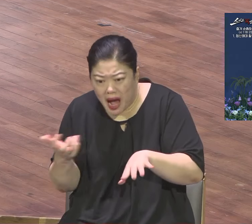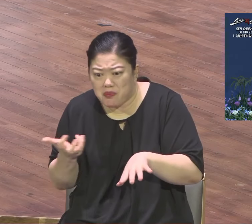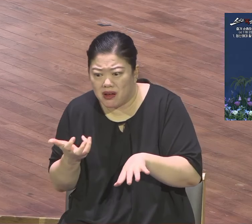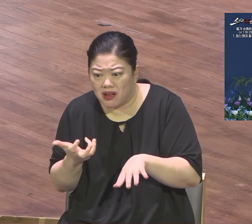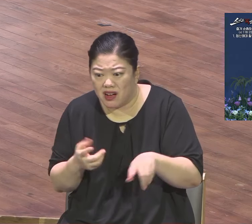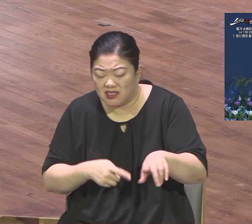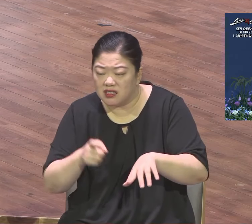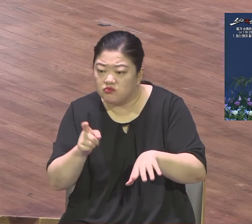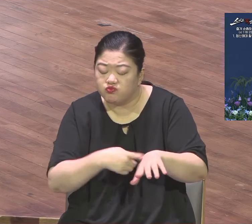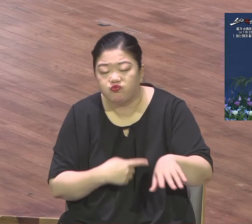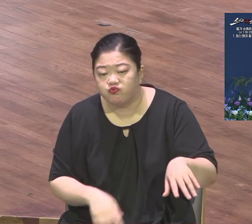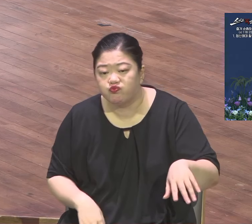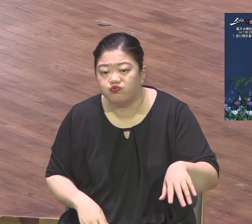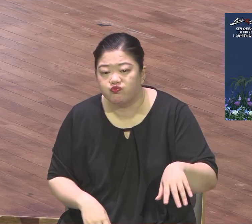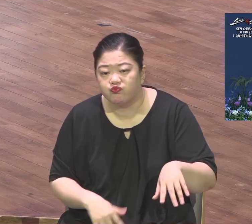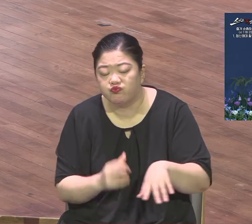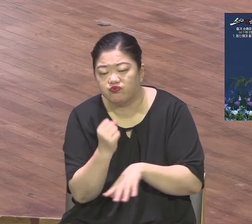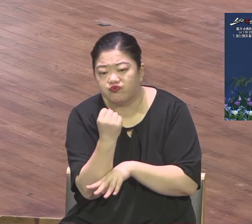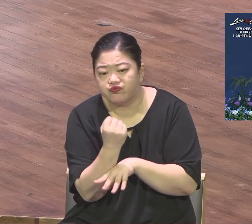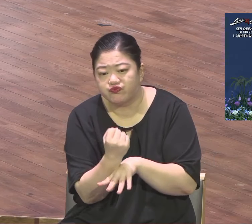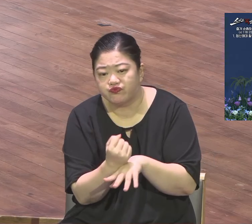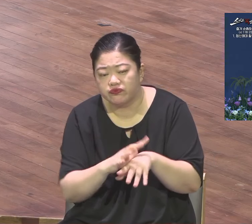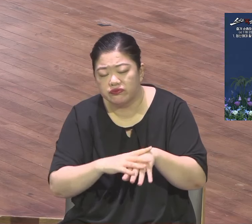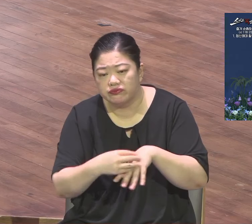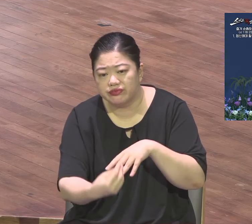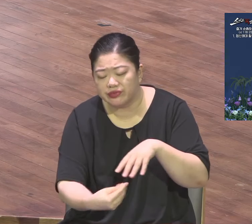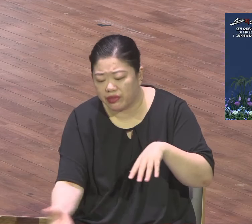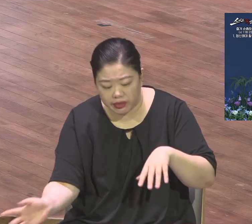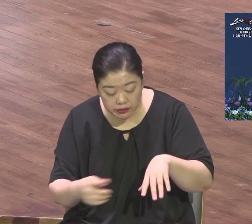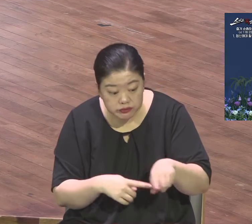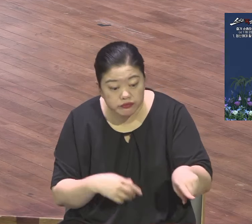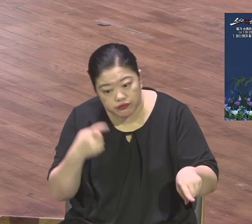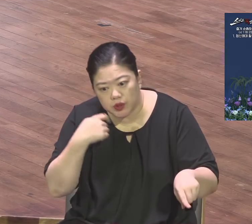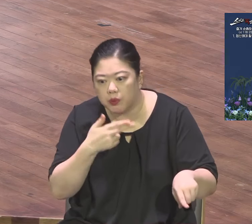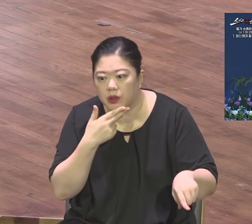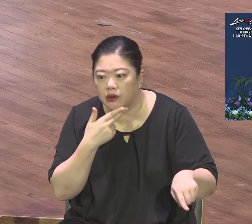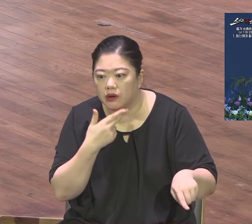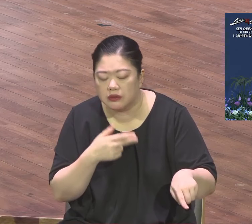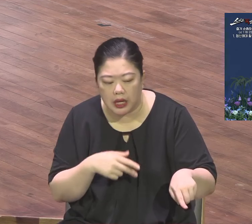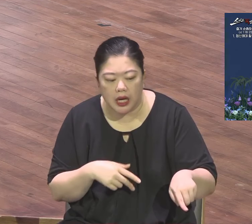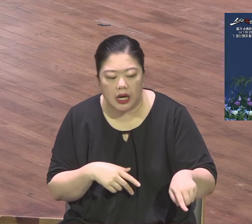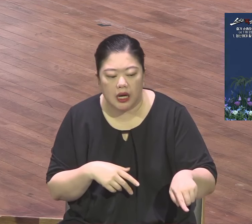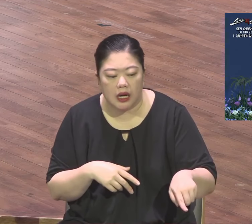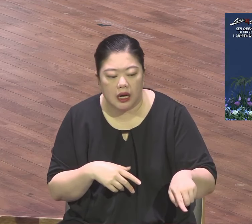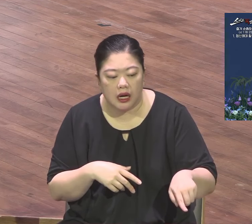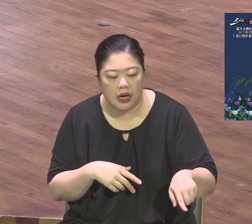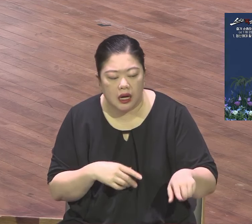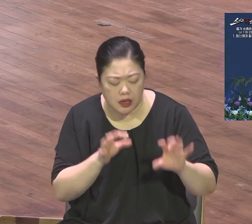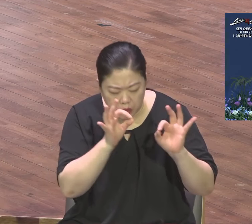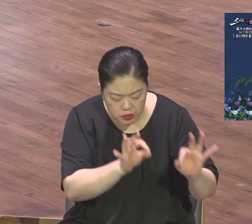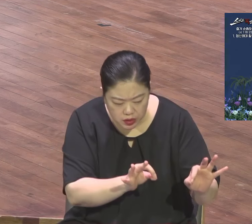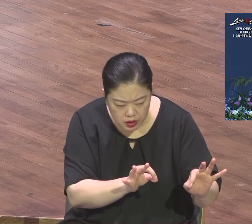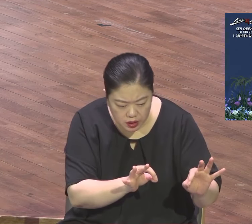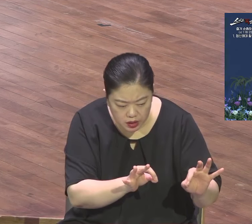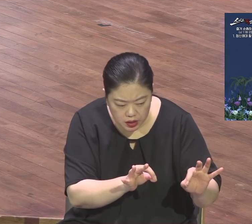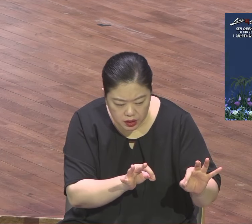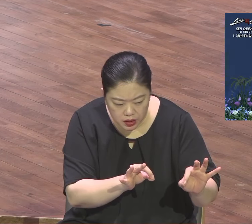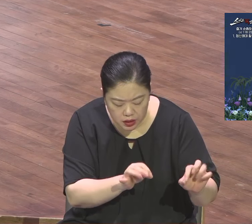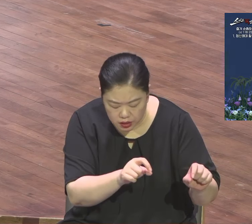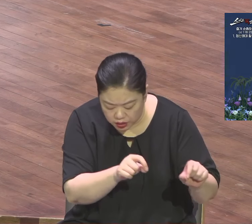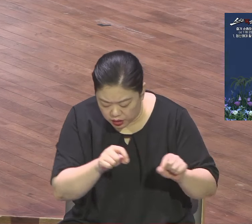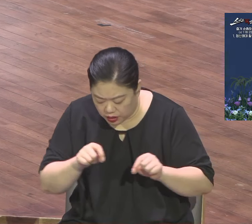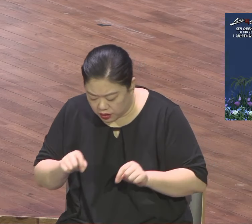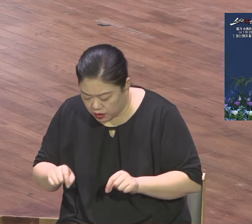여러분요, 영적으로 감각 잃어버리면 아, 내가 이 영적 문둥병 걸렸구나.